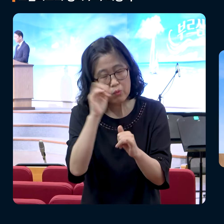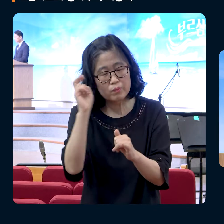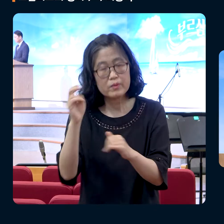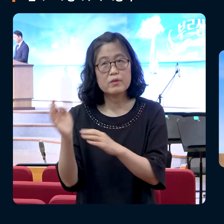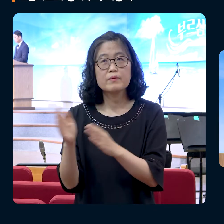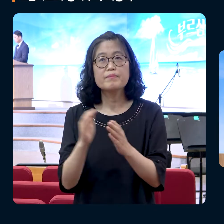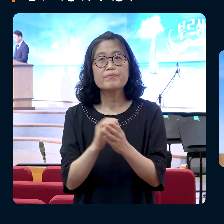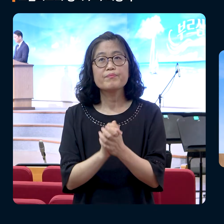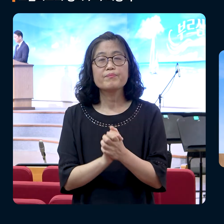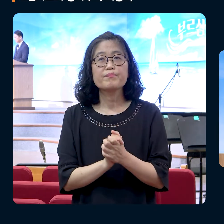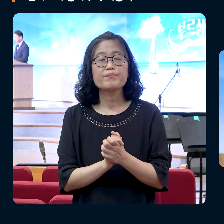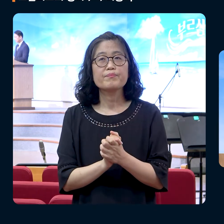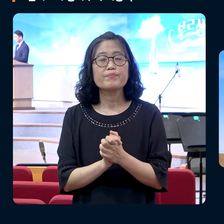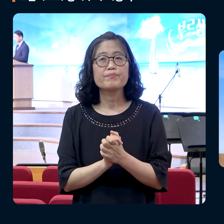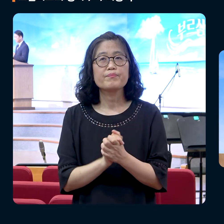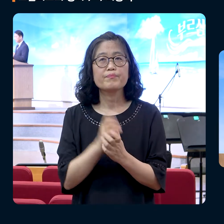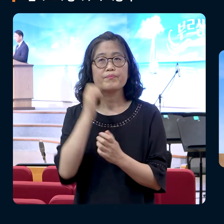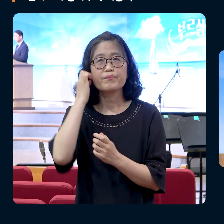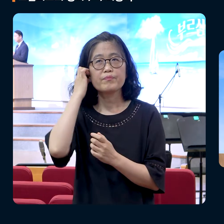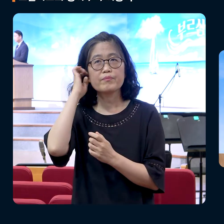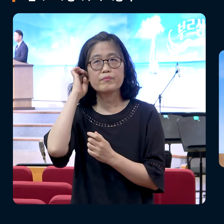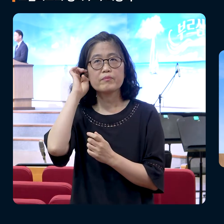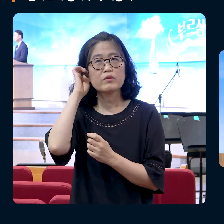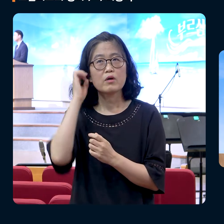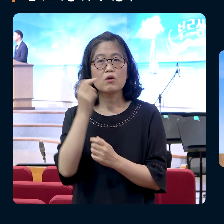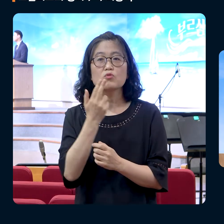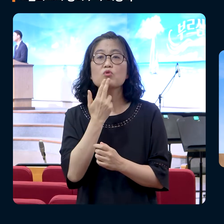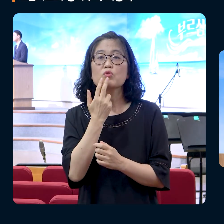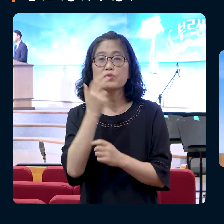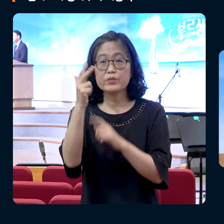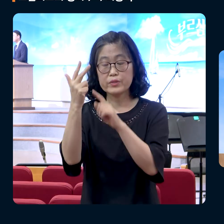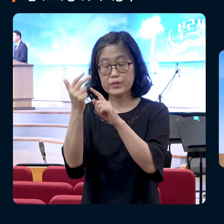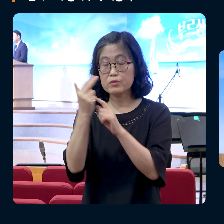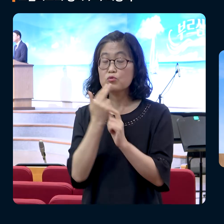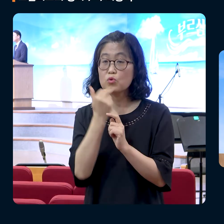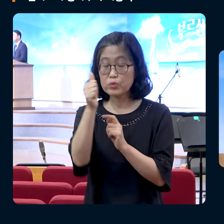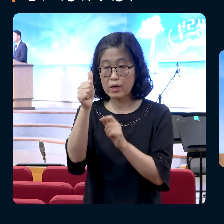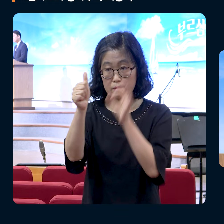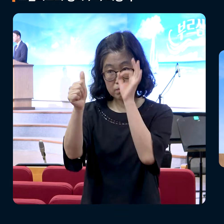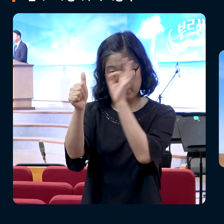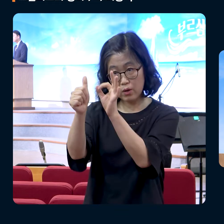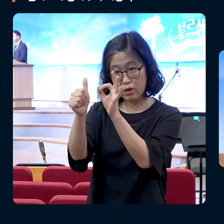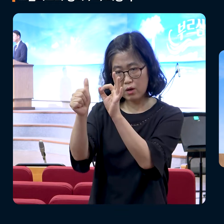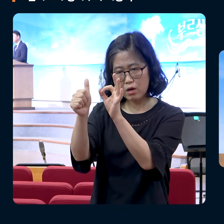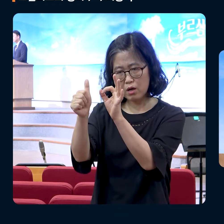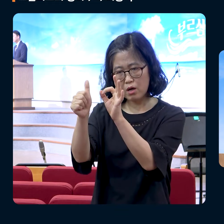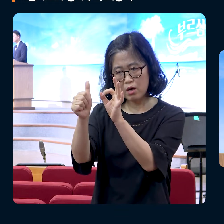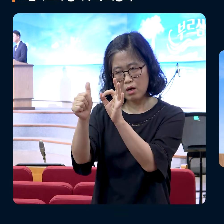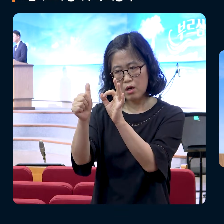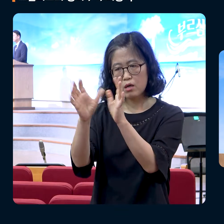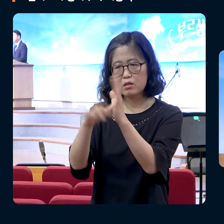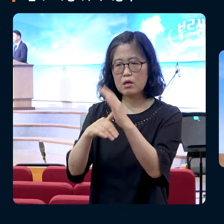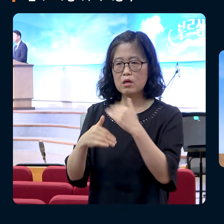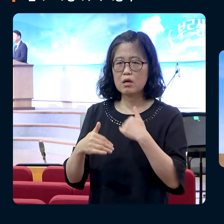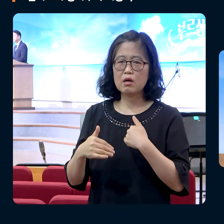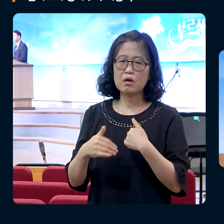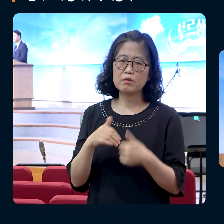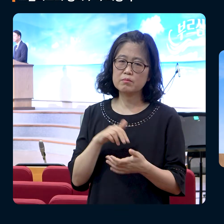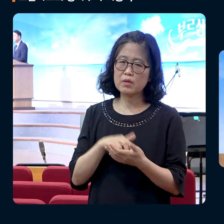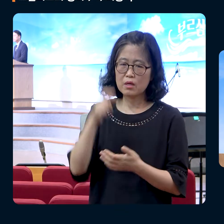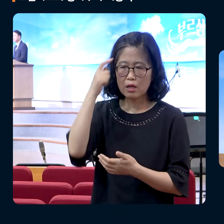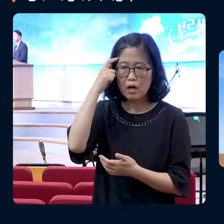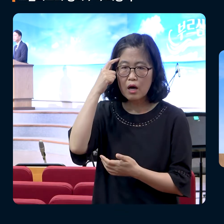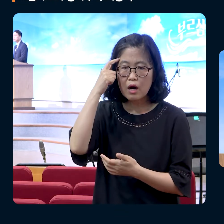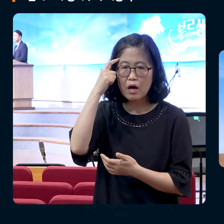그런 마음으로 제가 이 요셉을 바라보니까 요셉이 얼마나 힘들었을까 이런 생각이